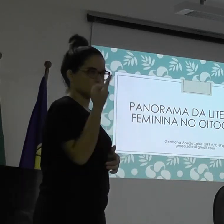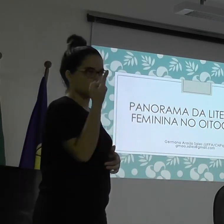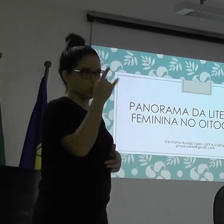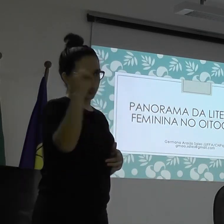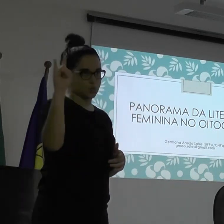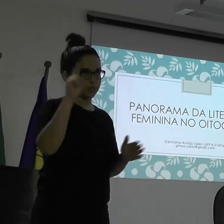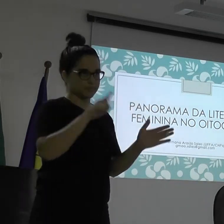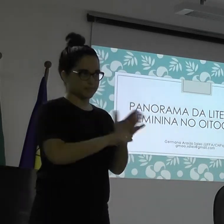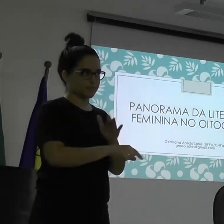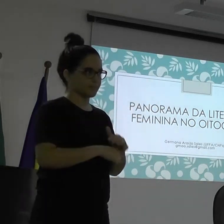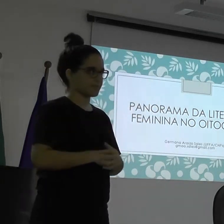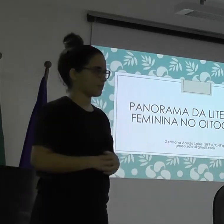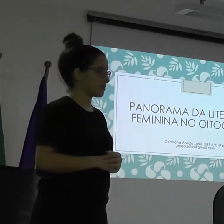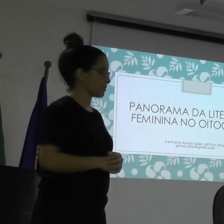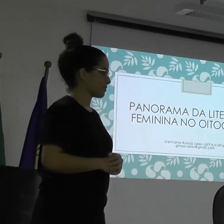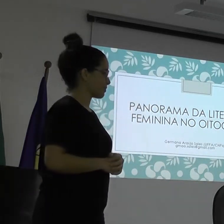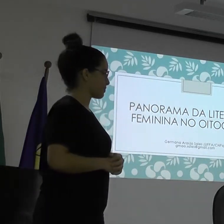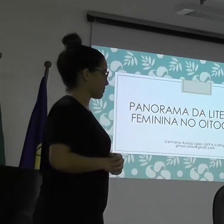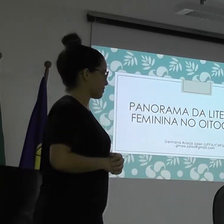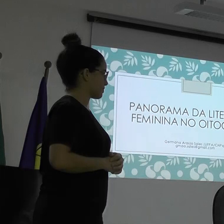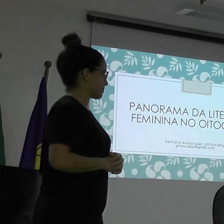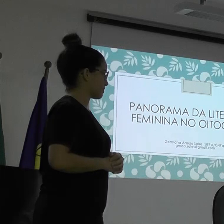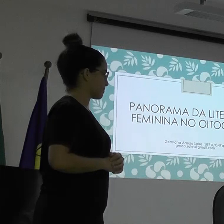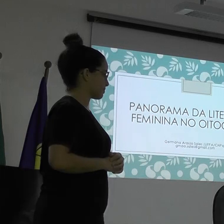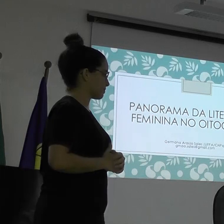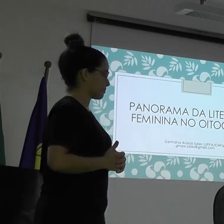perguntinha, aí pode almoçar, tá?